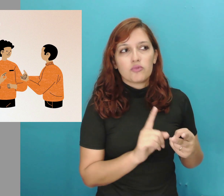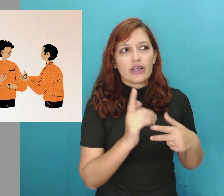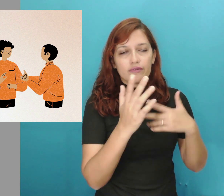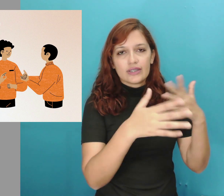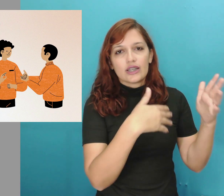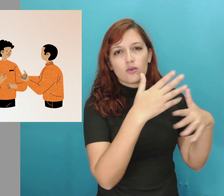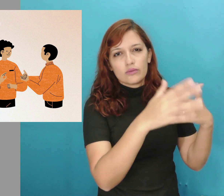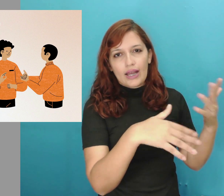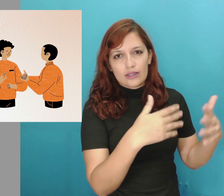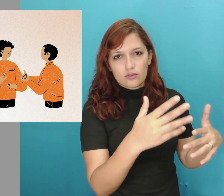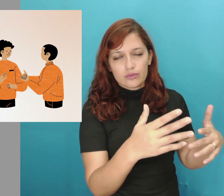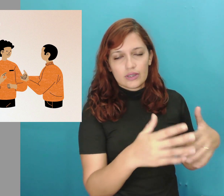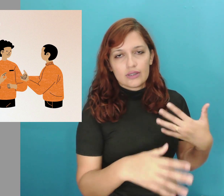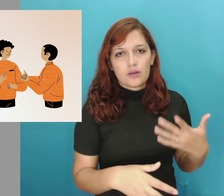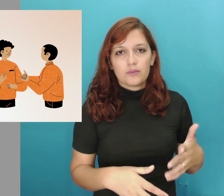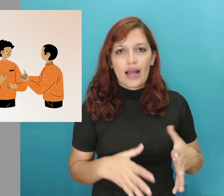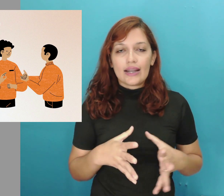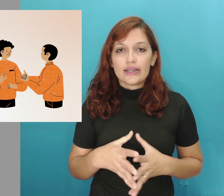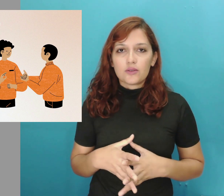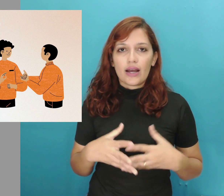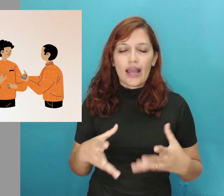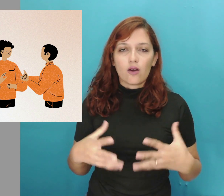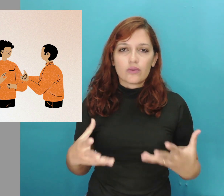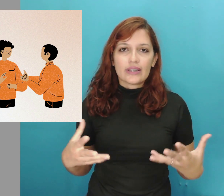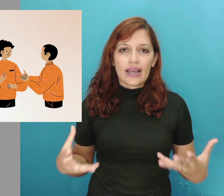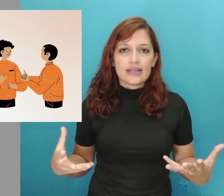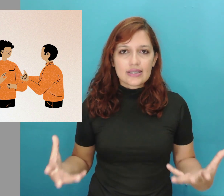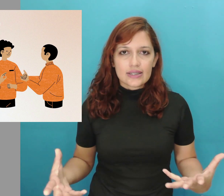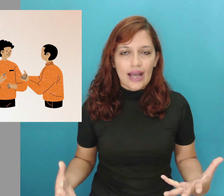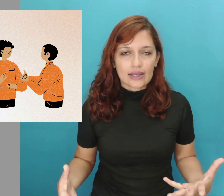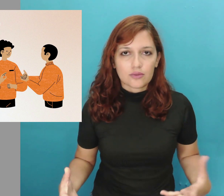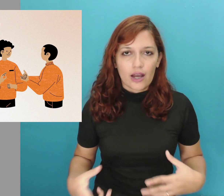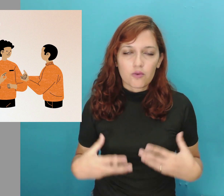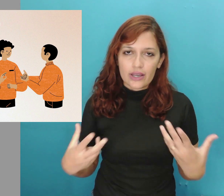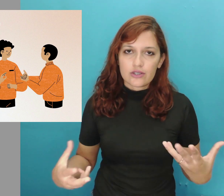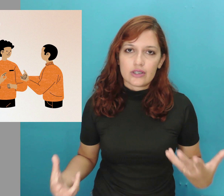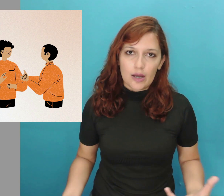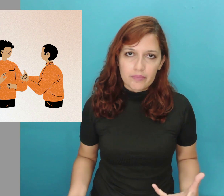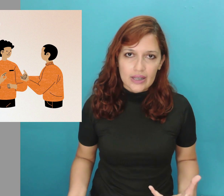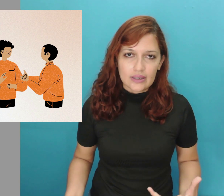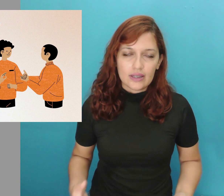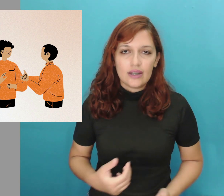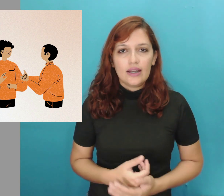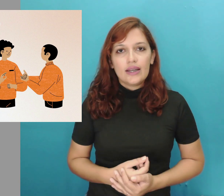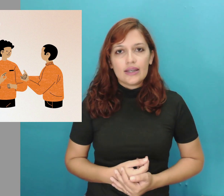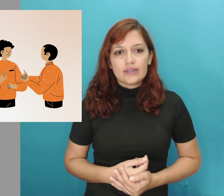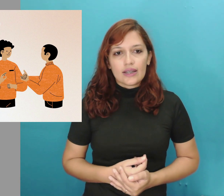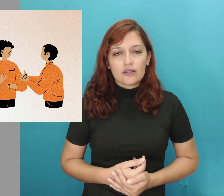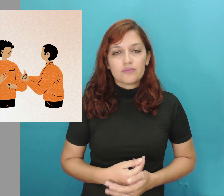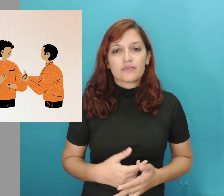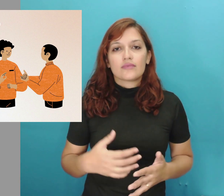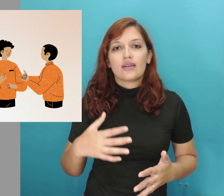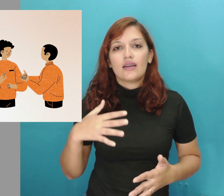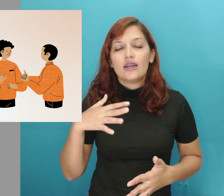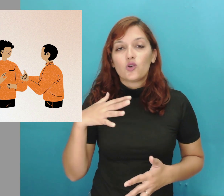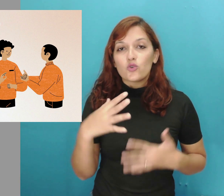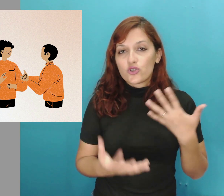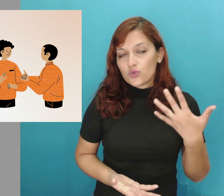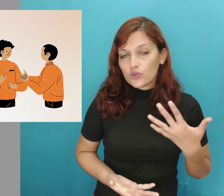ela vai ter contato. Então, a língua é algo que é ensinado, é algo que a gente aprende. Então, os